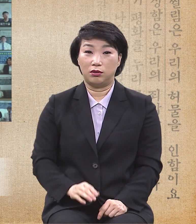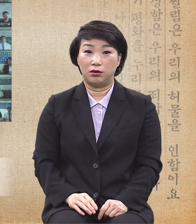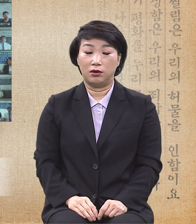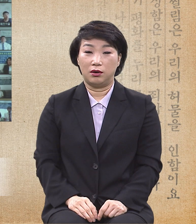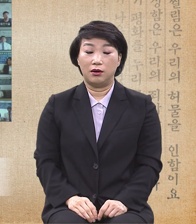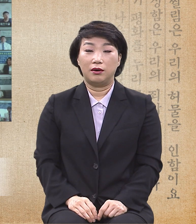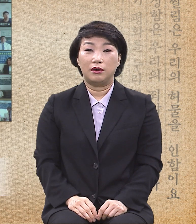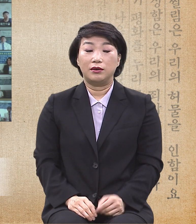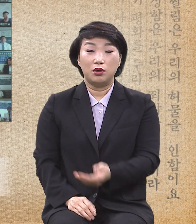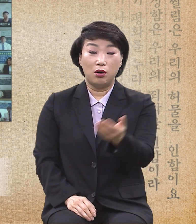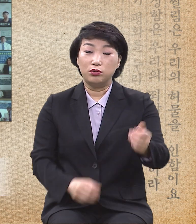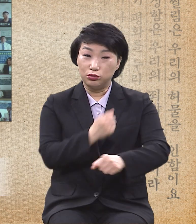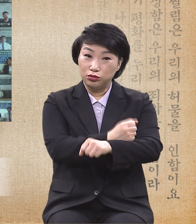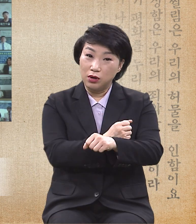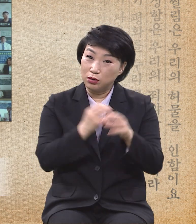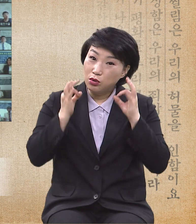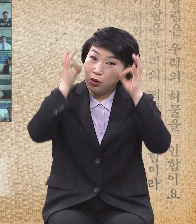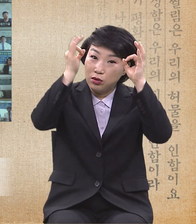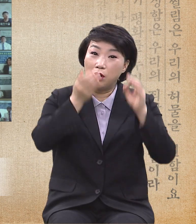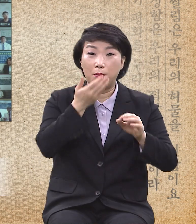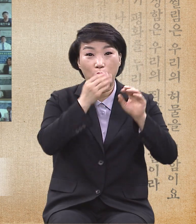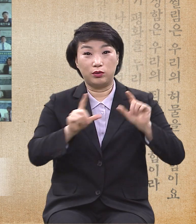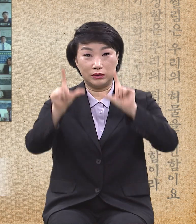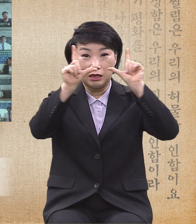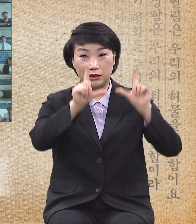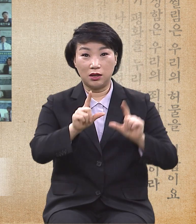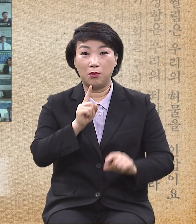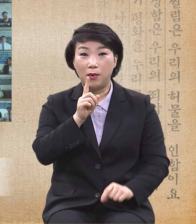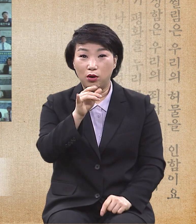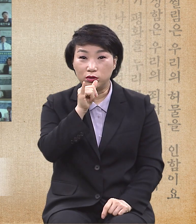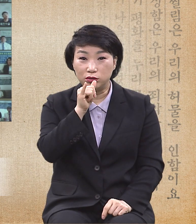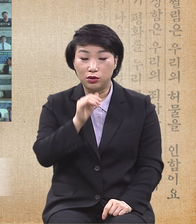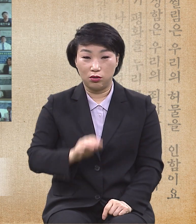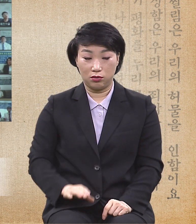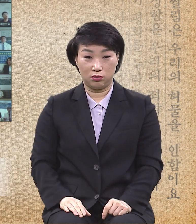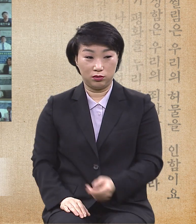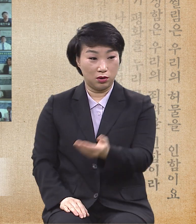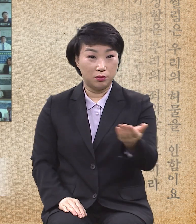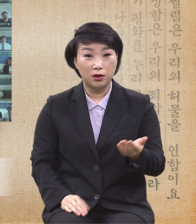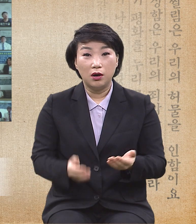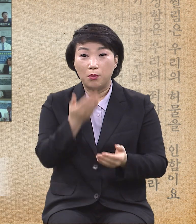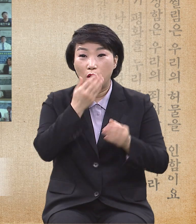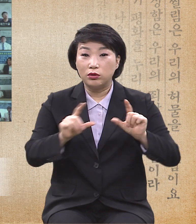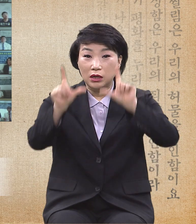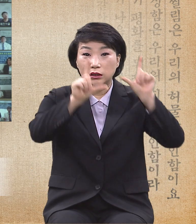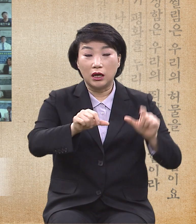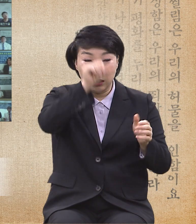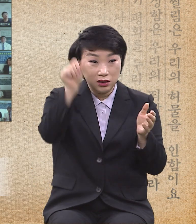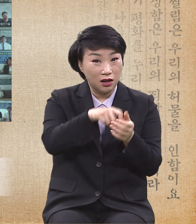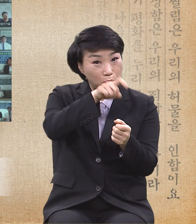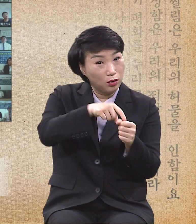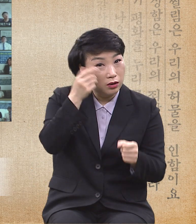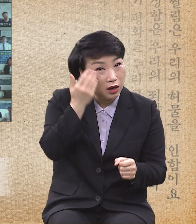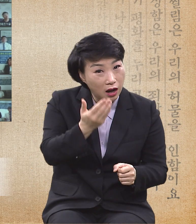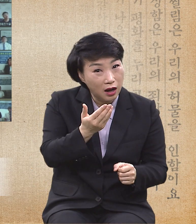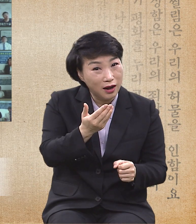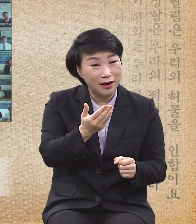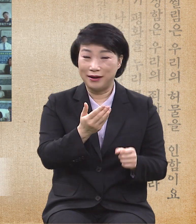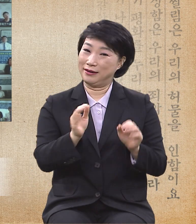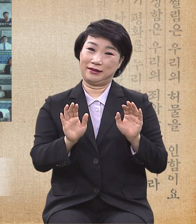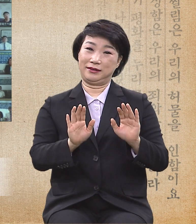먹고 수고하고 노력하면 먹고 산다고 그랬어요. 그럼 먹고 사는 것이 목적이냐?